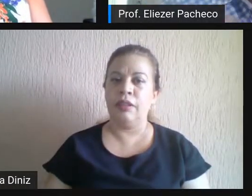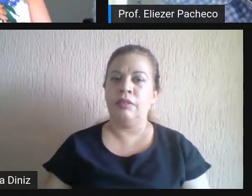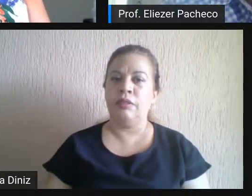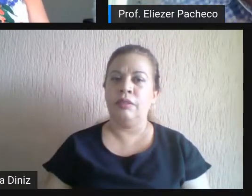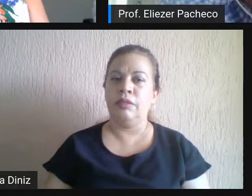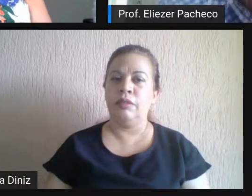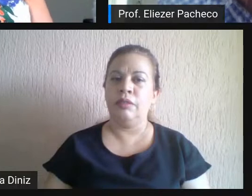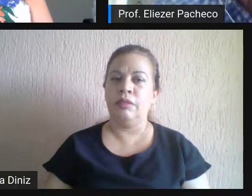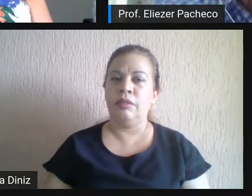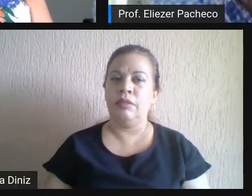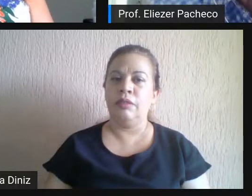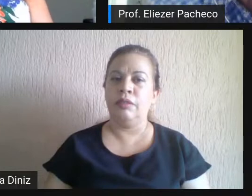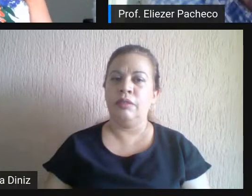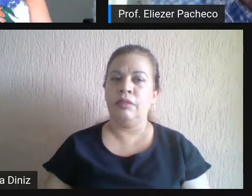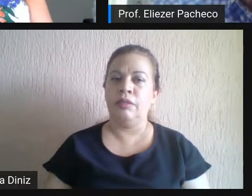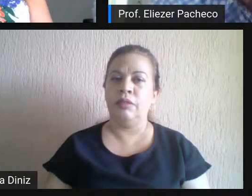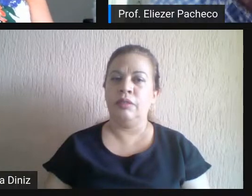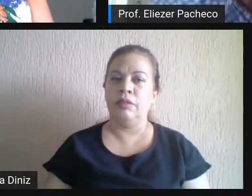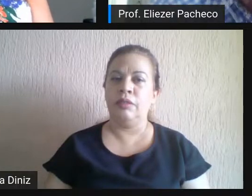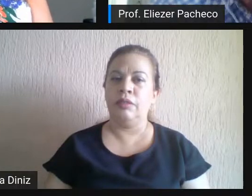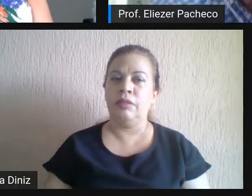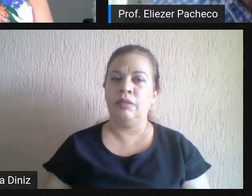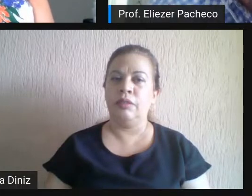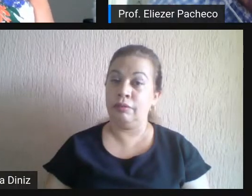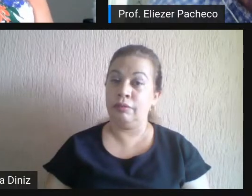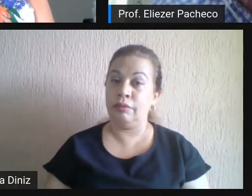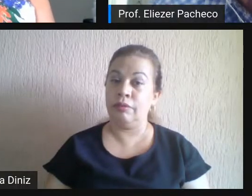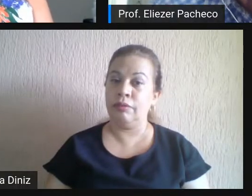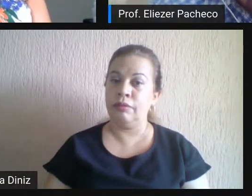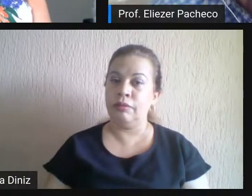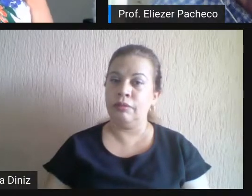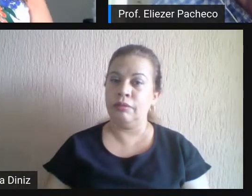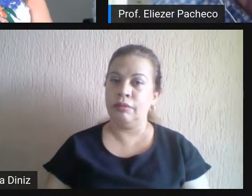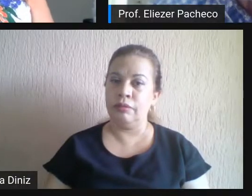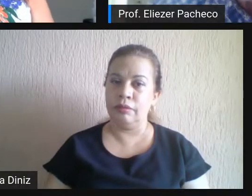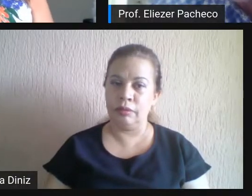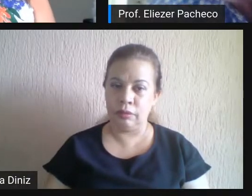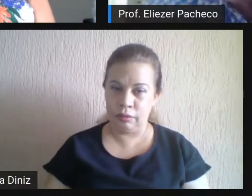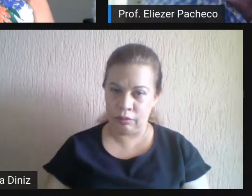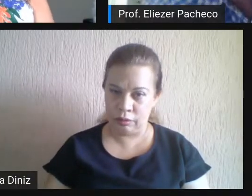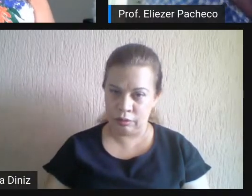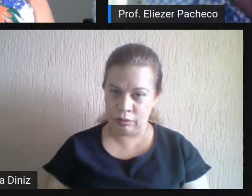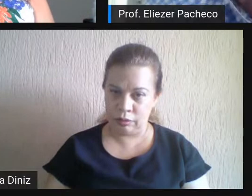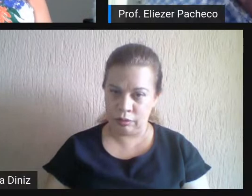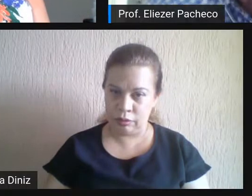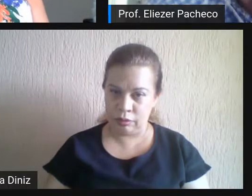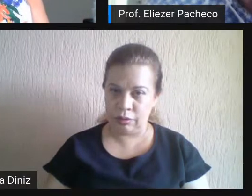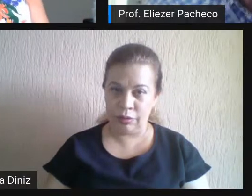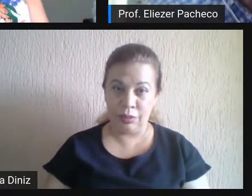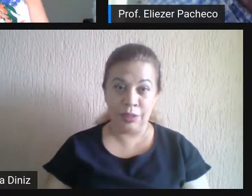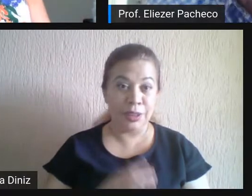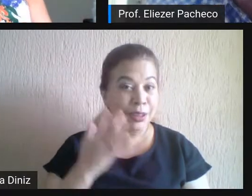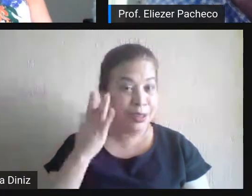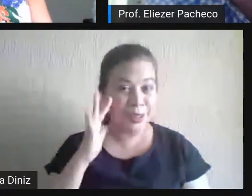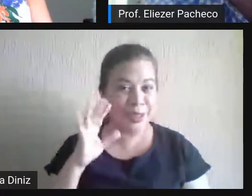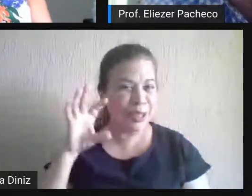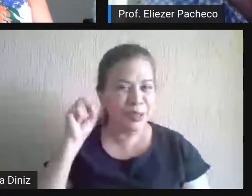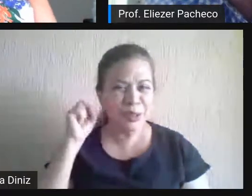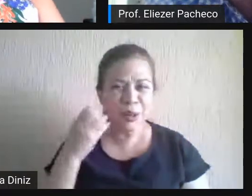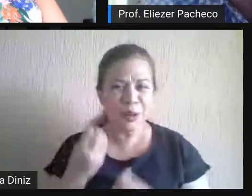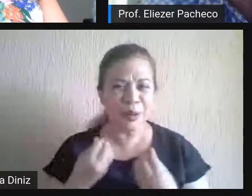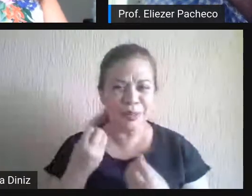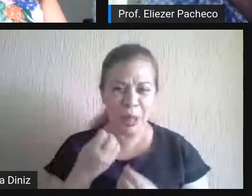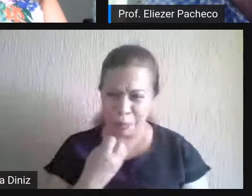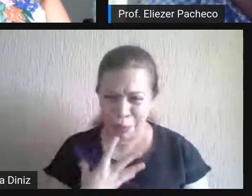Bem, pessoal, estão me ouvindo, né? Eu nunca sei como é que está o som aqui. Tá bom. Bom, primeiro, eu quero